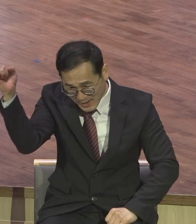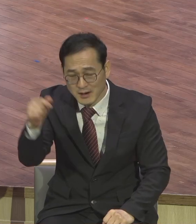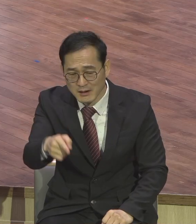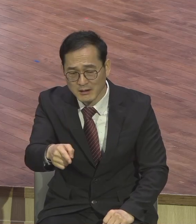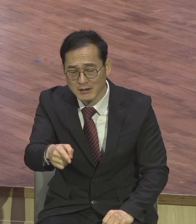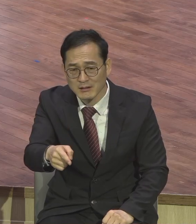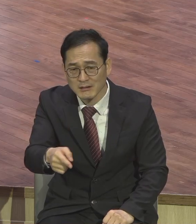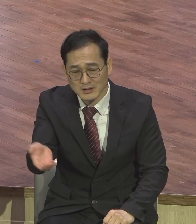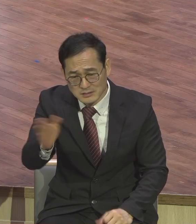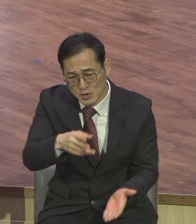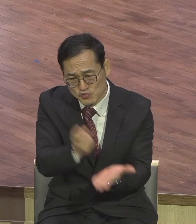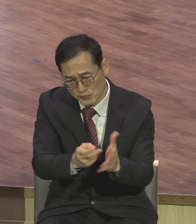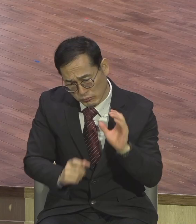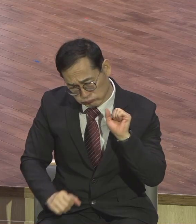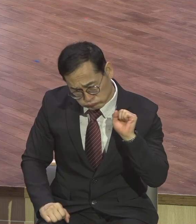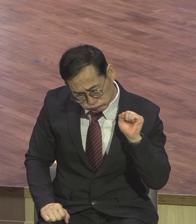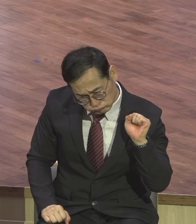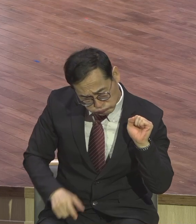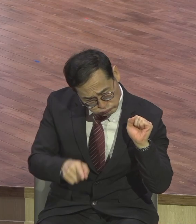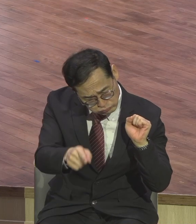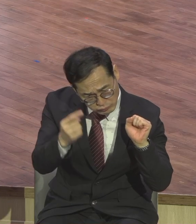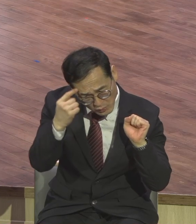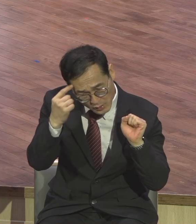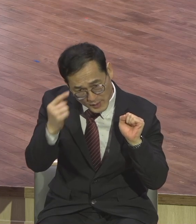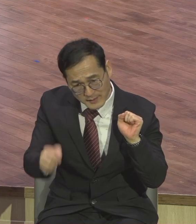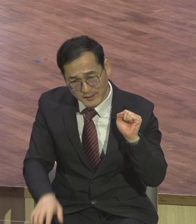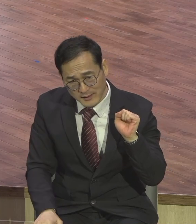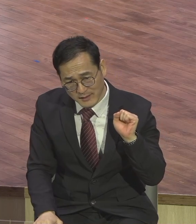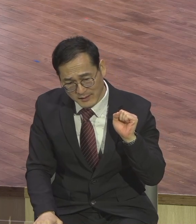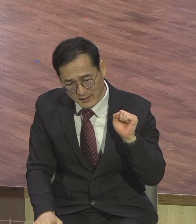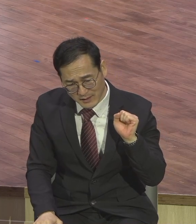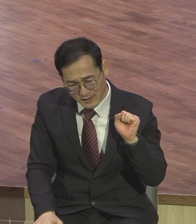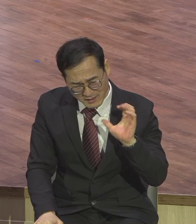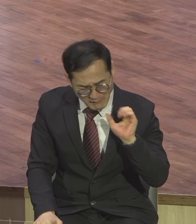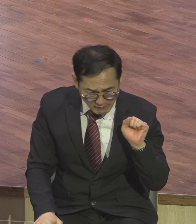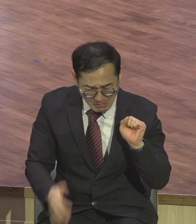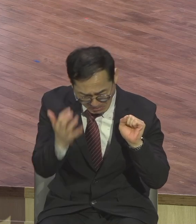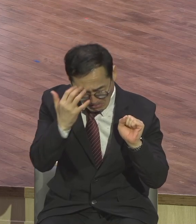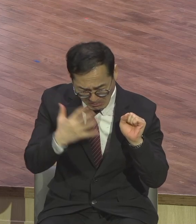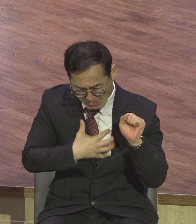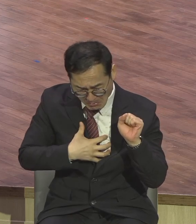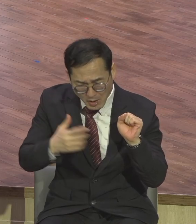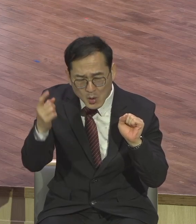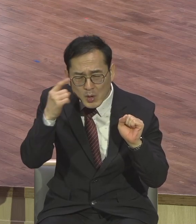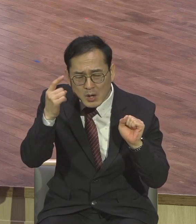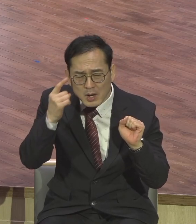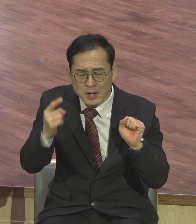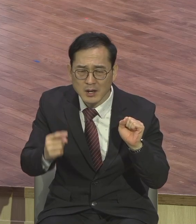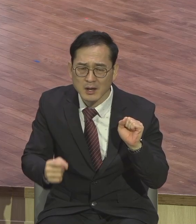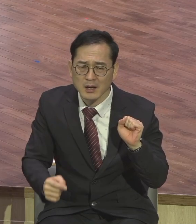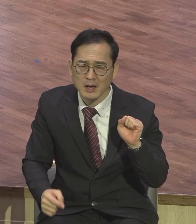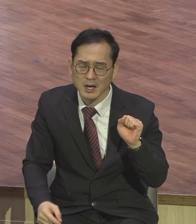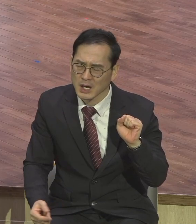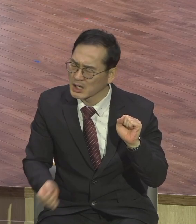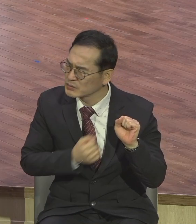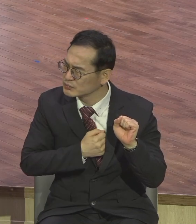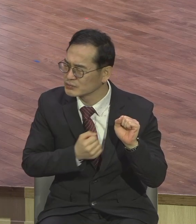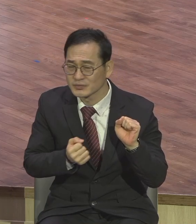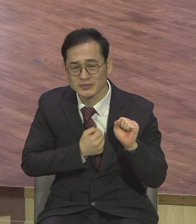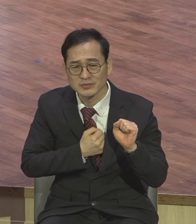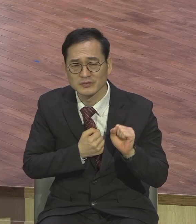여전히 율법의 멍에를 메고 고통 가운데 있는 사람들이 있었다는